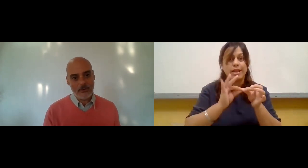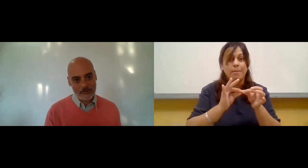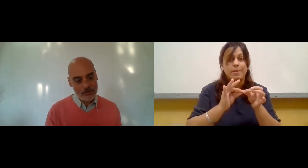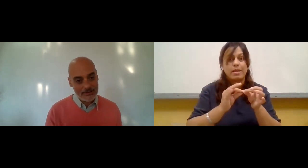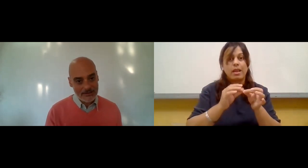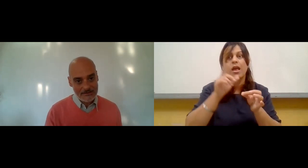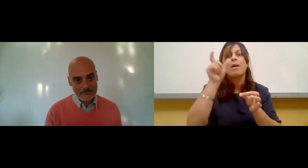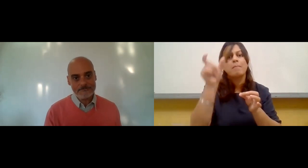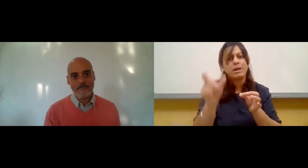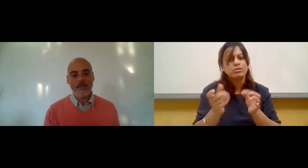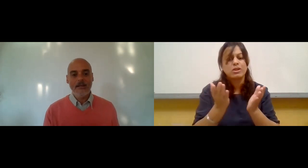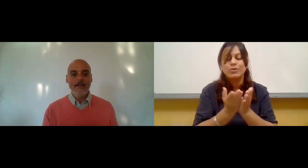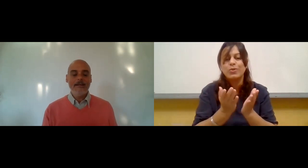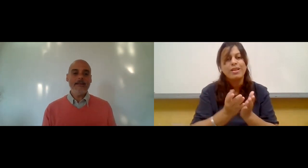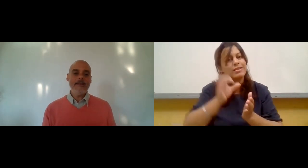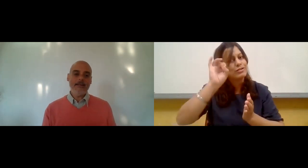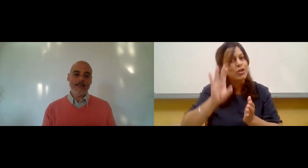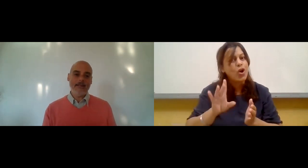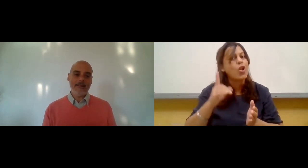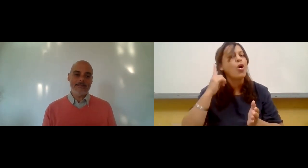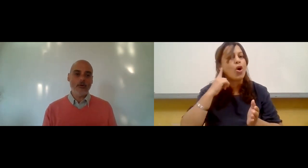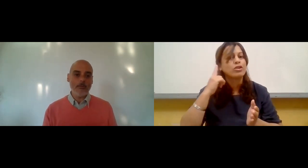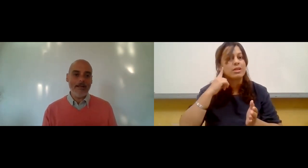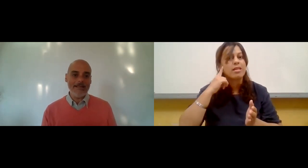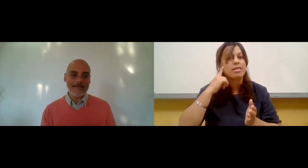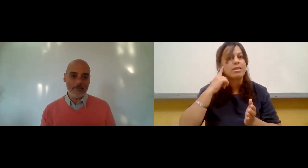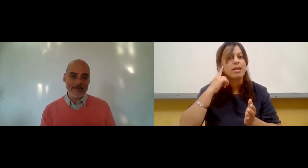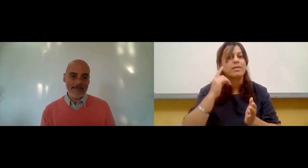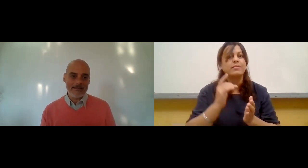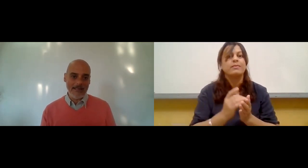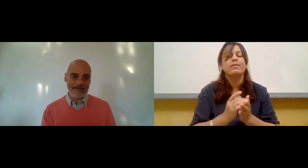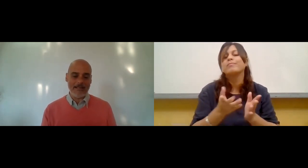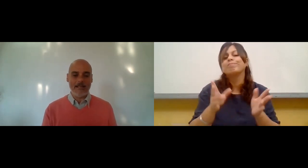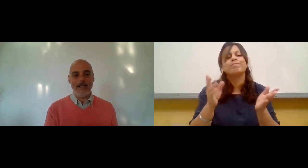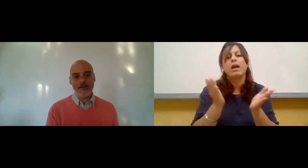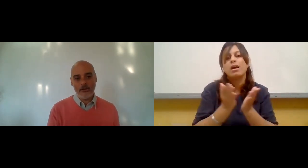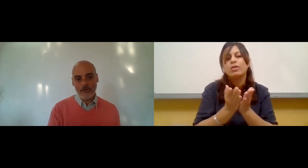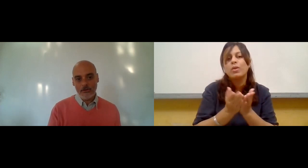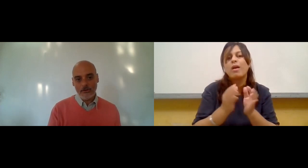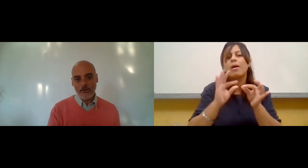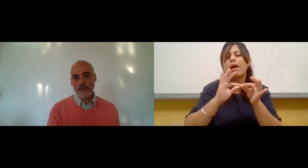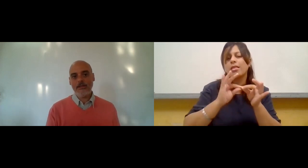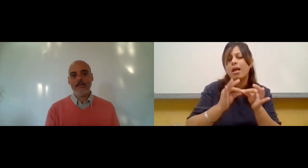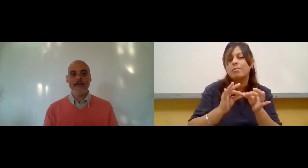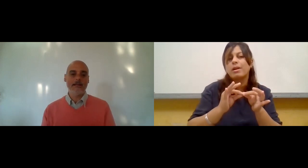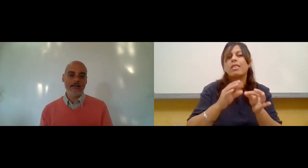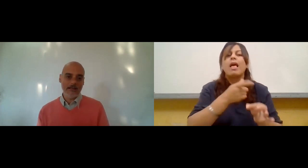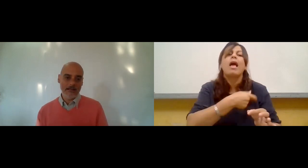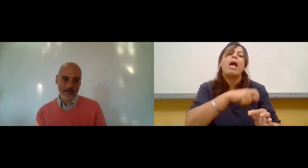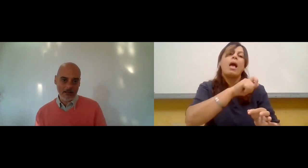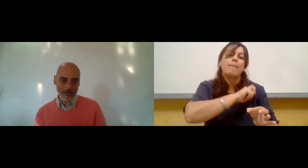ser estudiantes oyentes y se formaban en intérpretes entre español